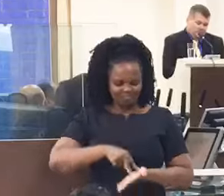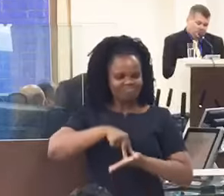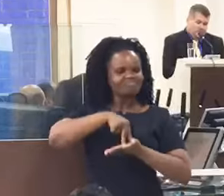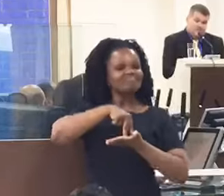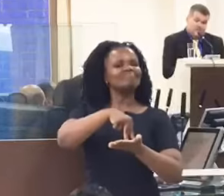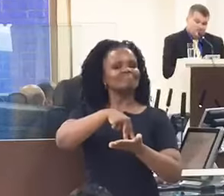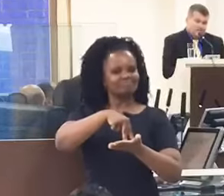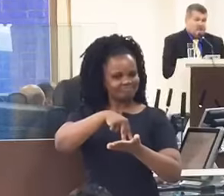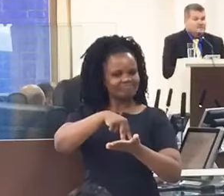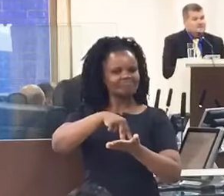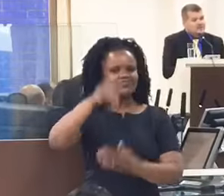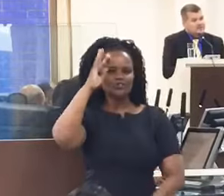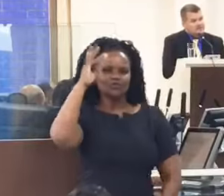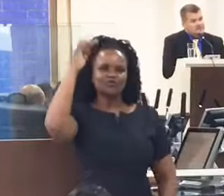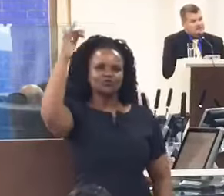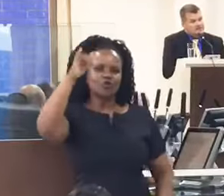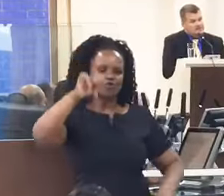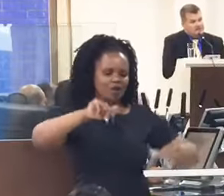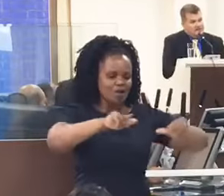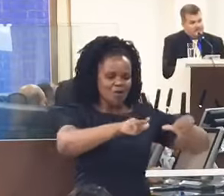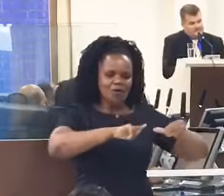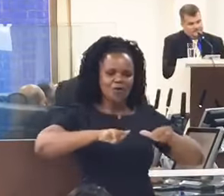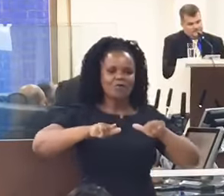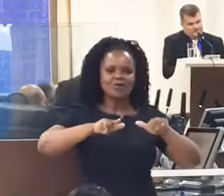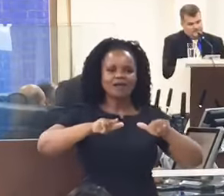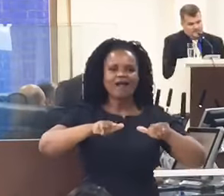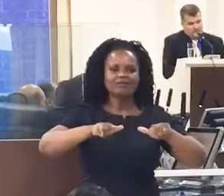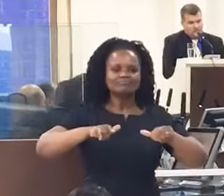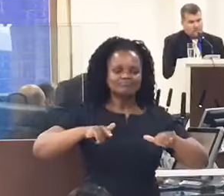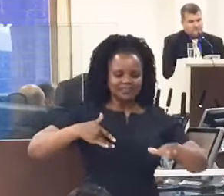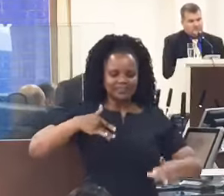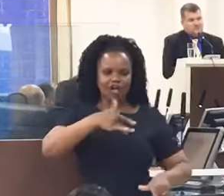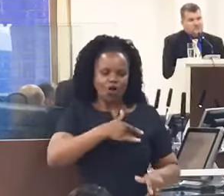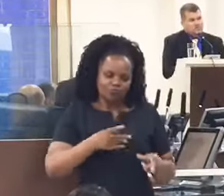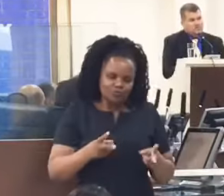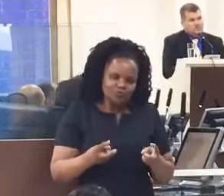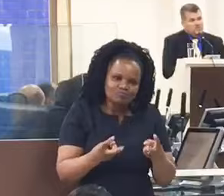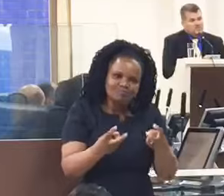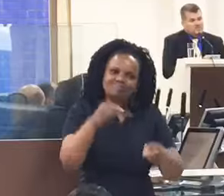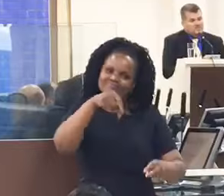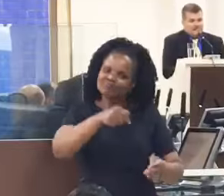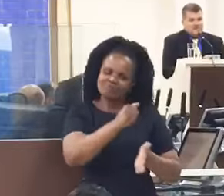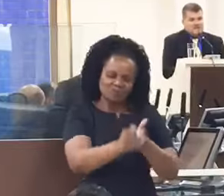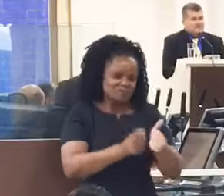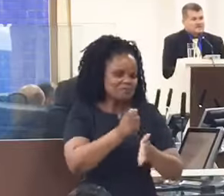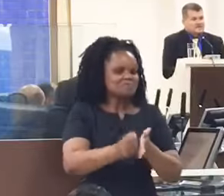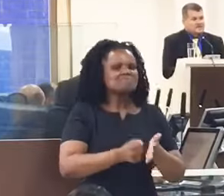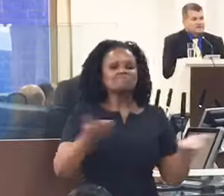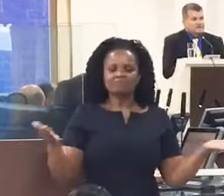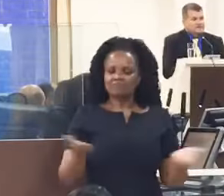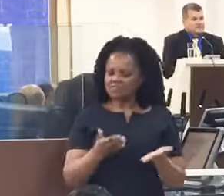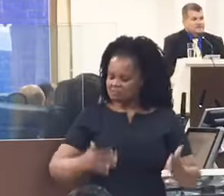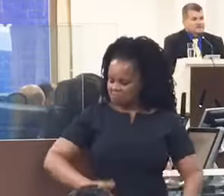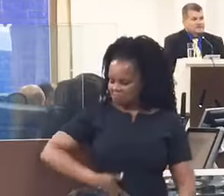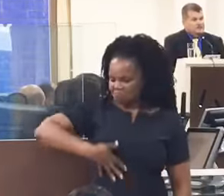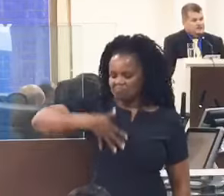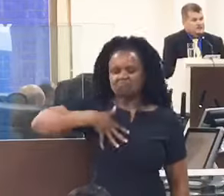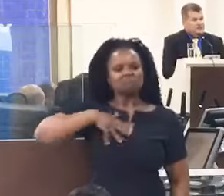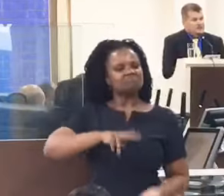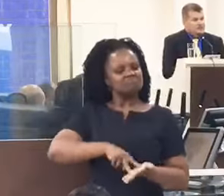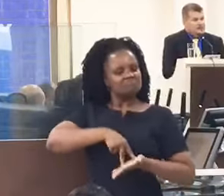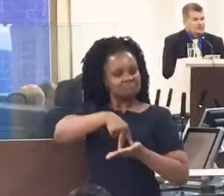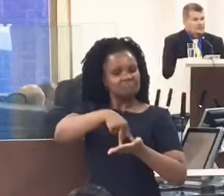sonho de ter uma unidade avançada do Horácio Guetta em Paranaguá. Então, eu posso dizer que eu saio de cabeça erguida se